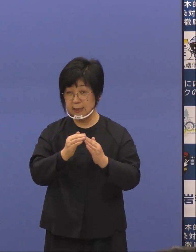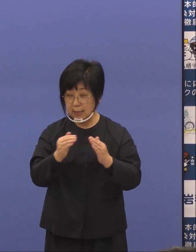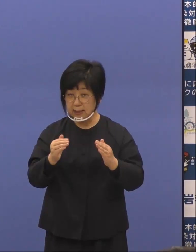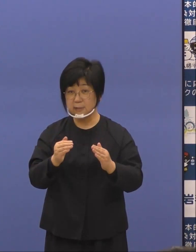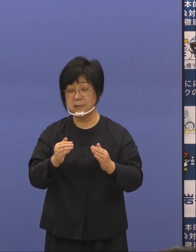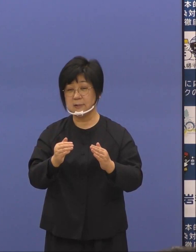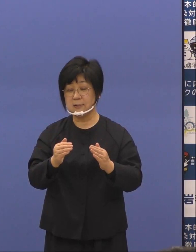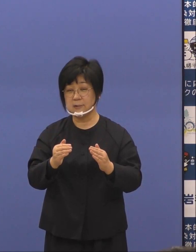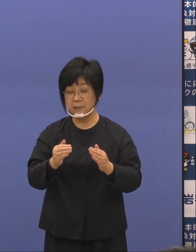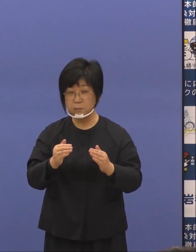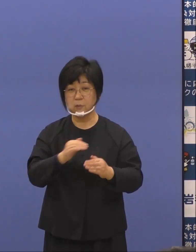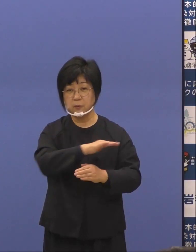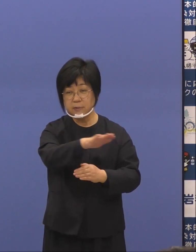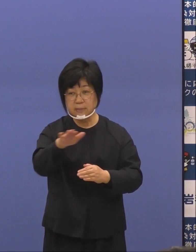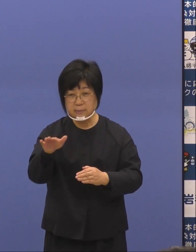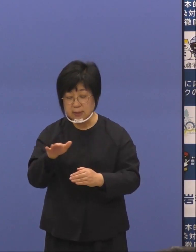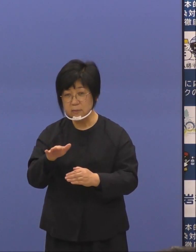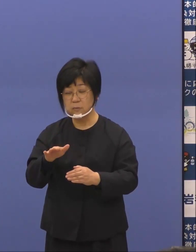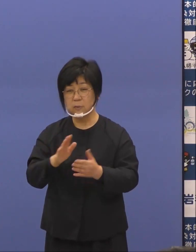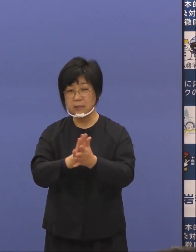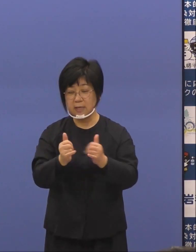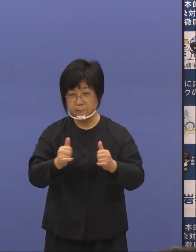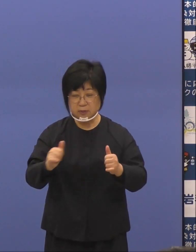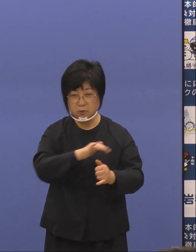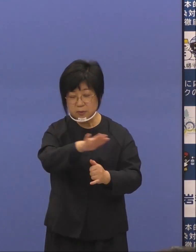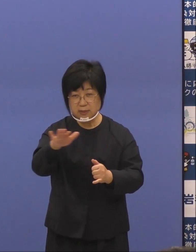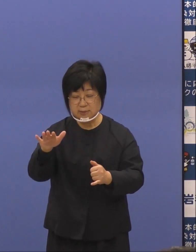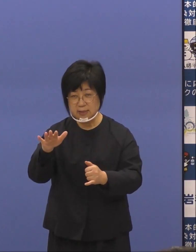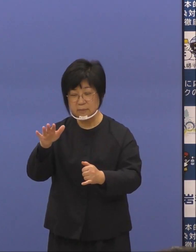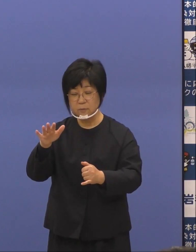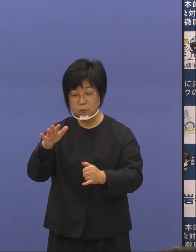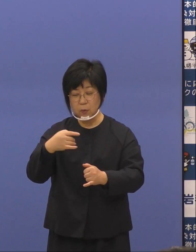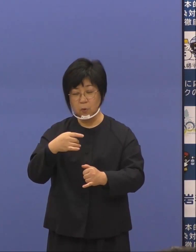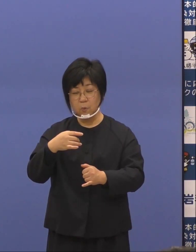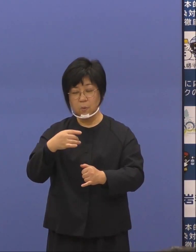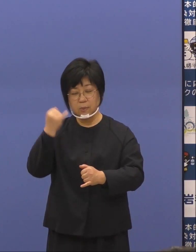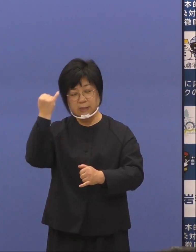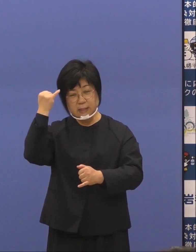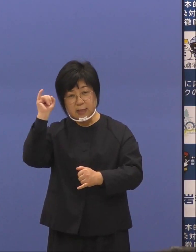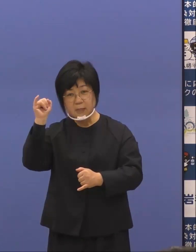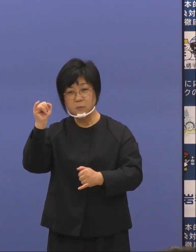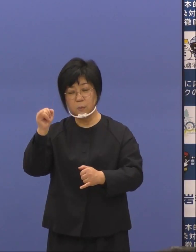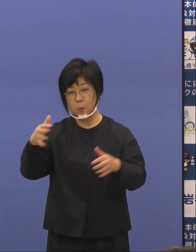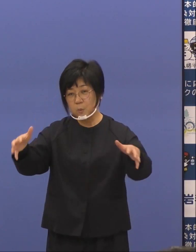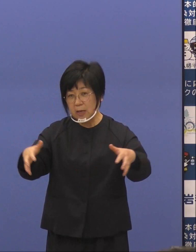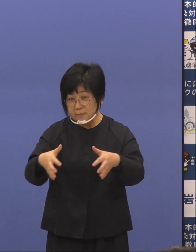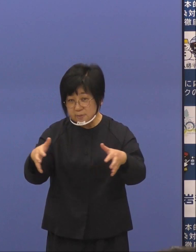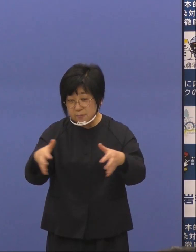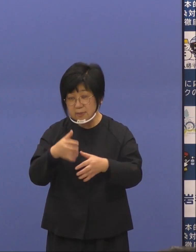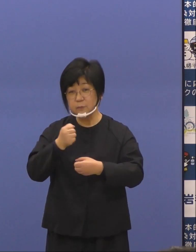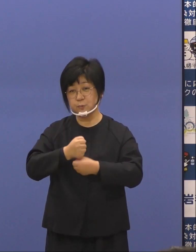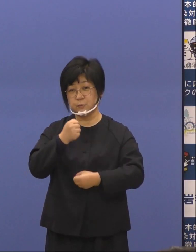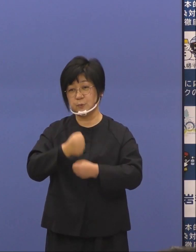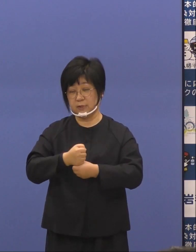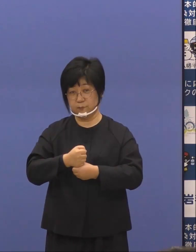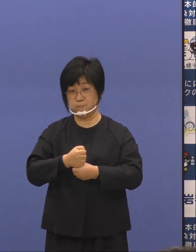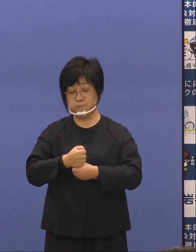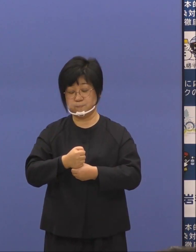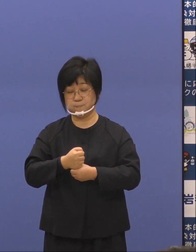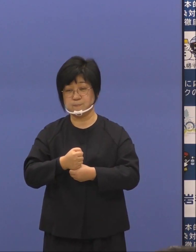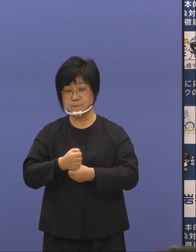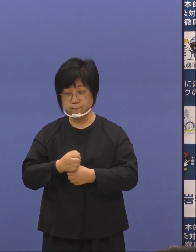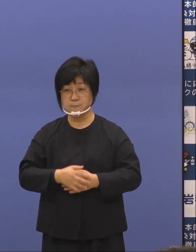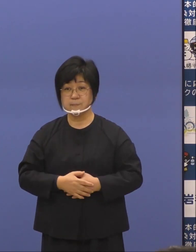くの団体を通じて県民の皆さんの声を集約して作っているところですので、私